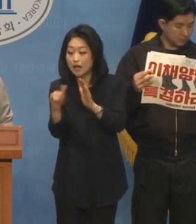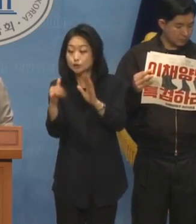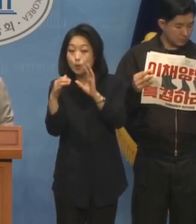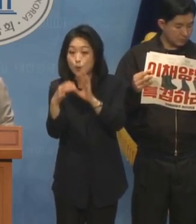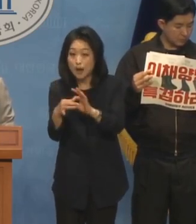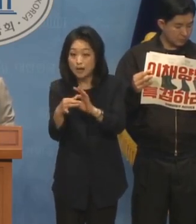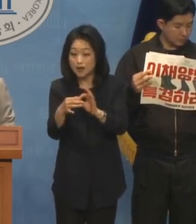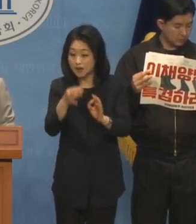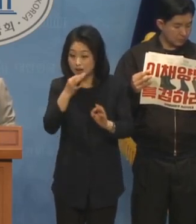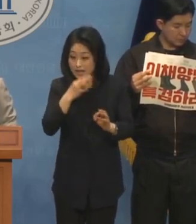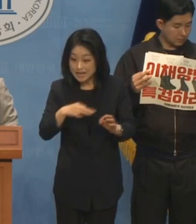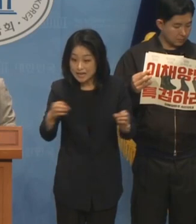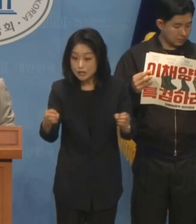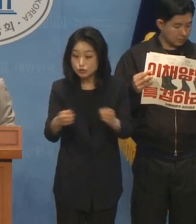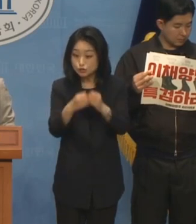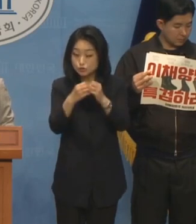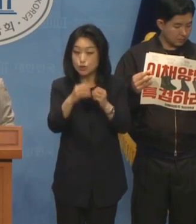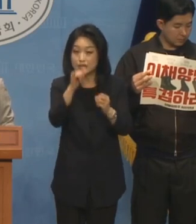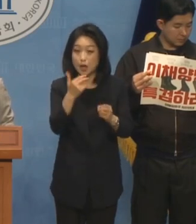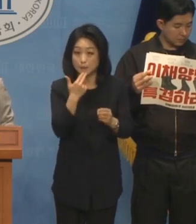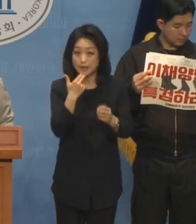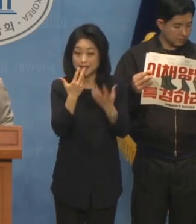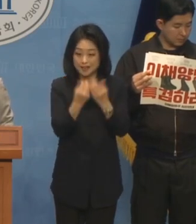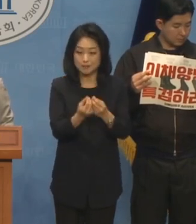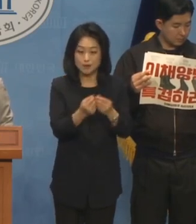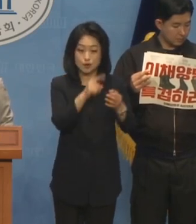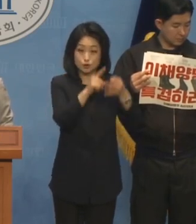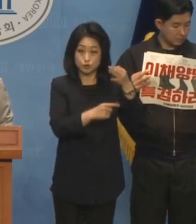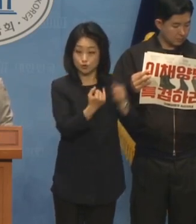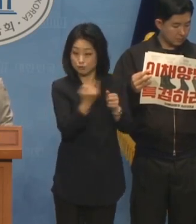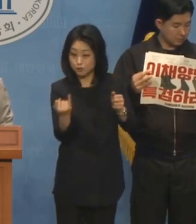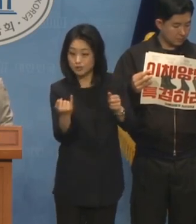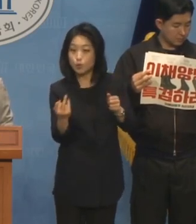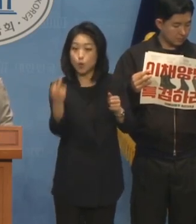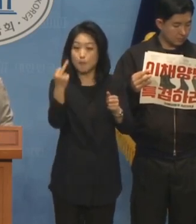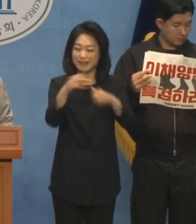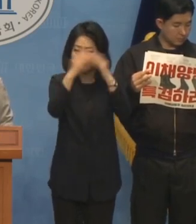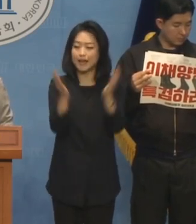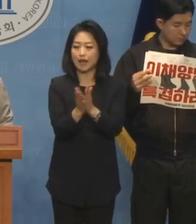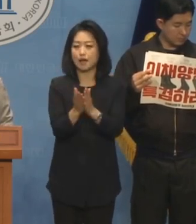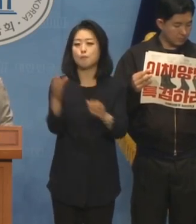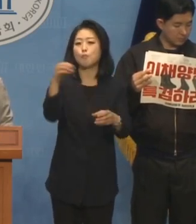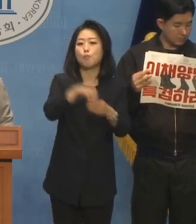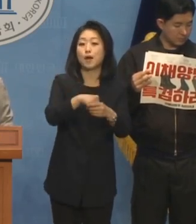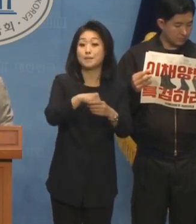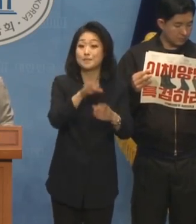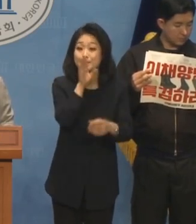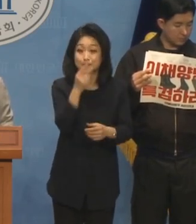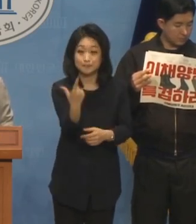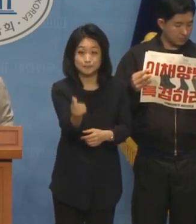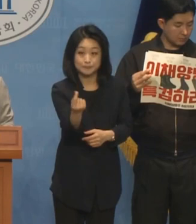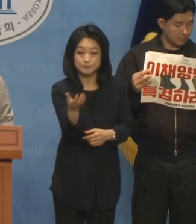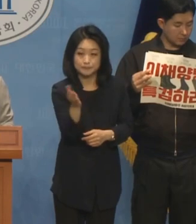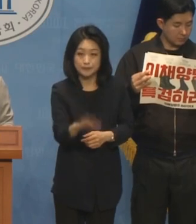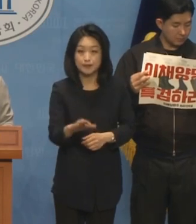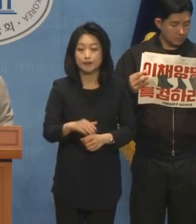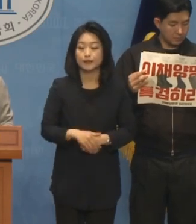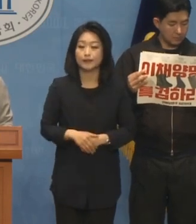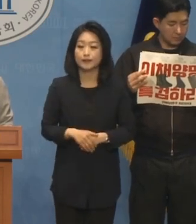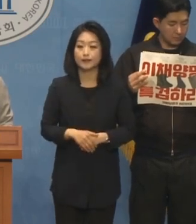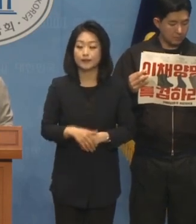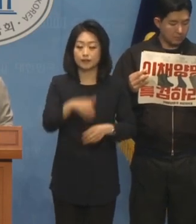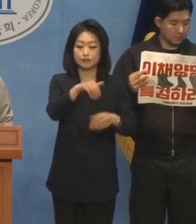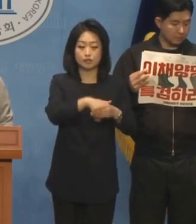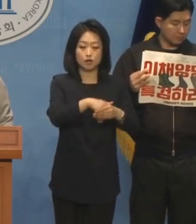가족까지 김건희와 김건희의 오빠까지 다 이해충돌 방지법의 규제 대상입니다 그런데